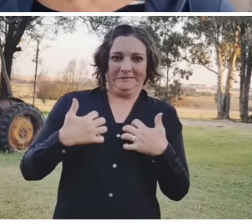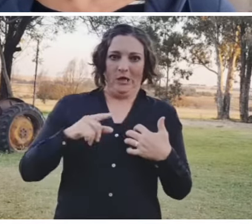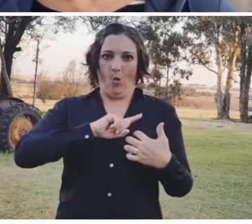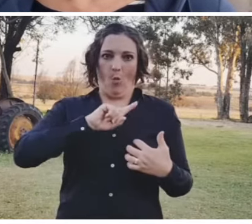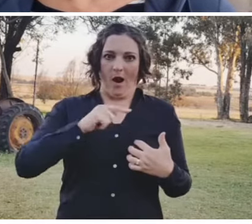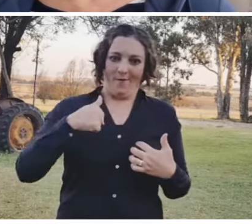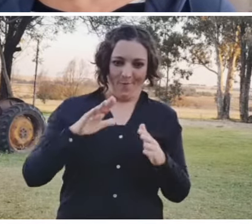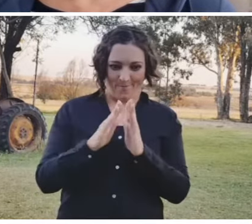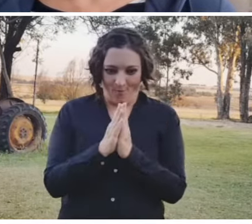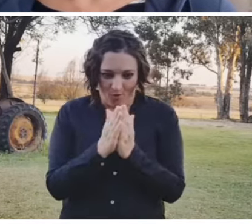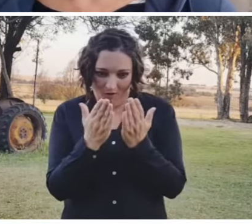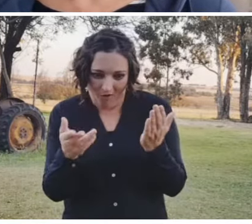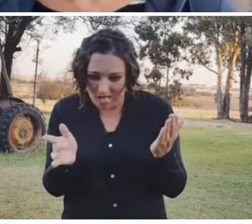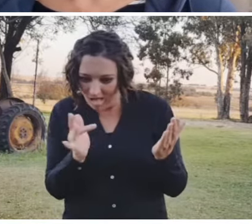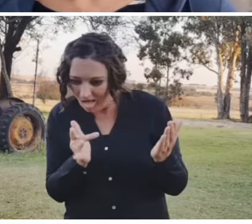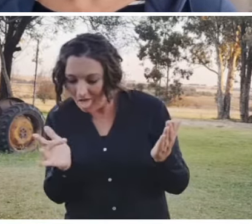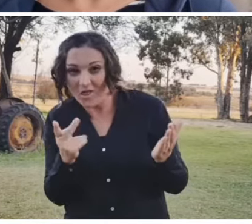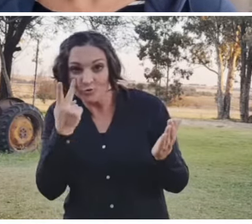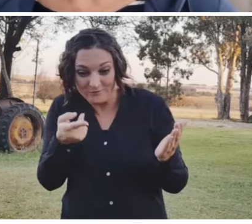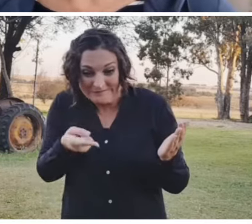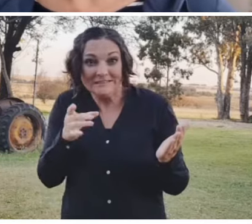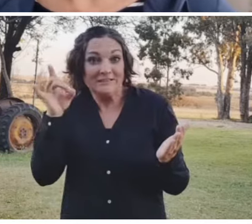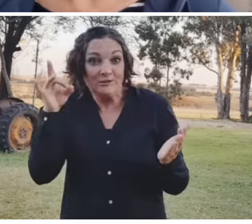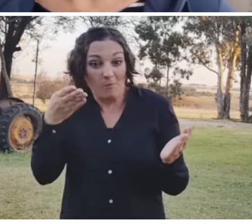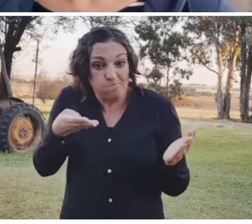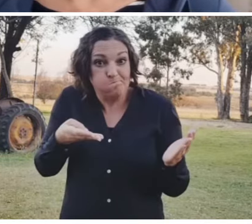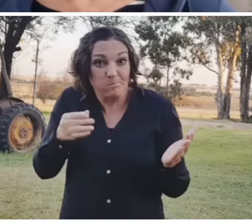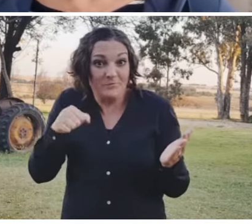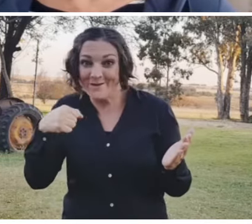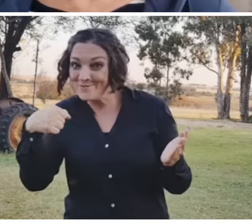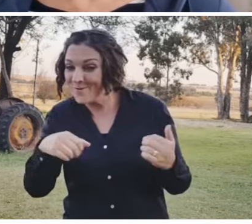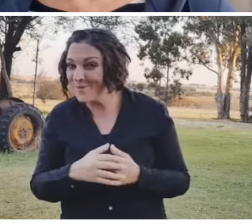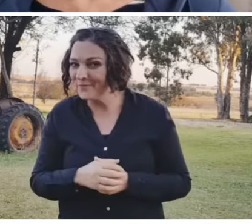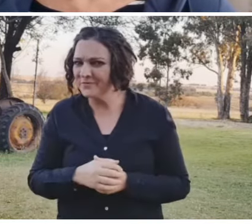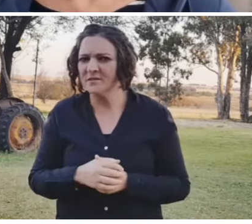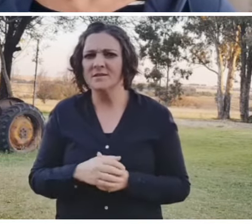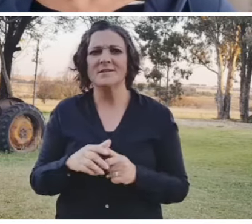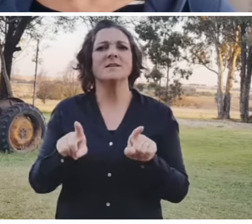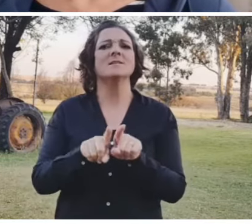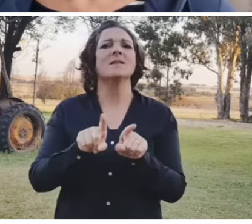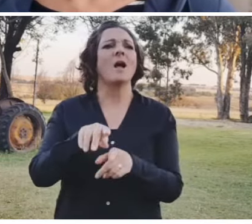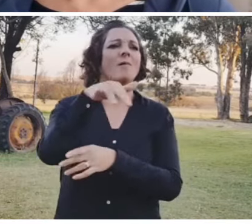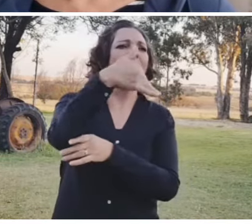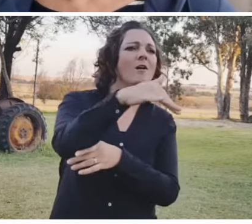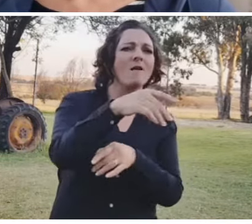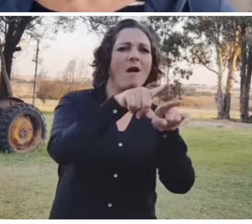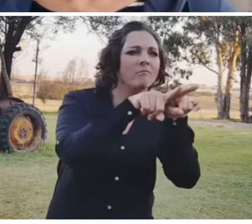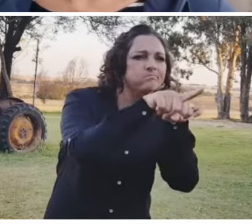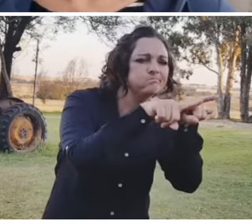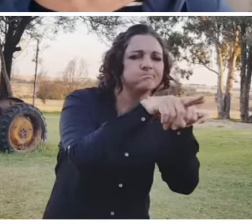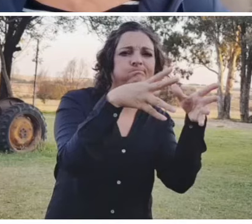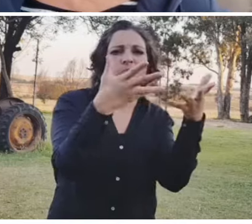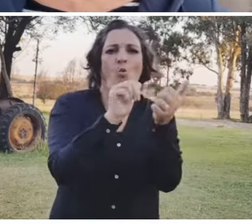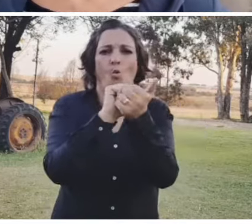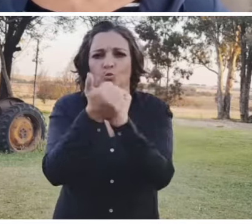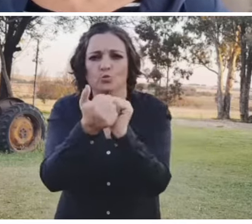boek oop te maak, om te kyk of sy vir jou een sterretje geplak het nie. As ons buiten by die atletiekveld is, of op